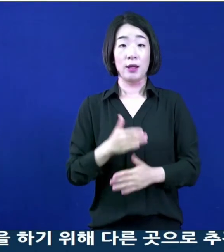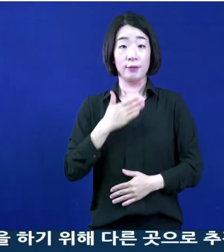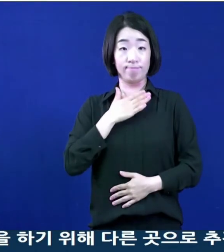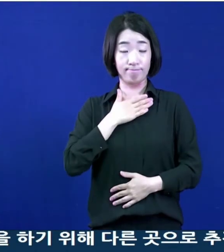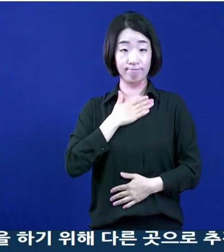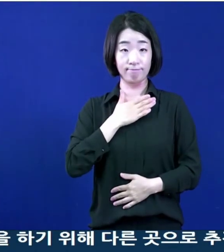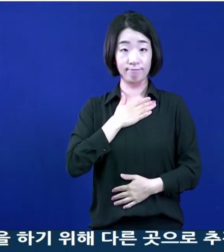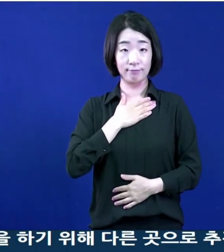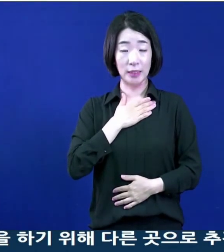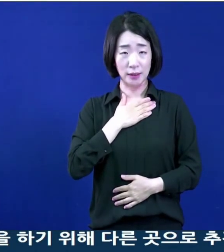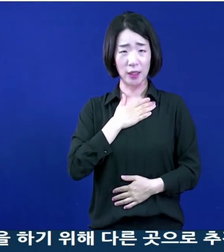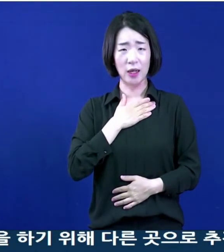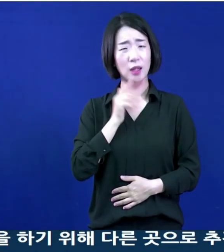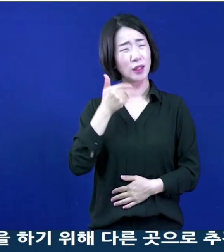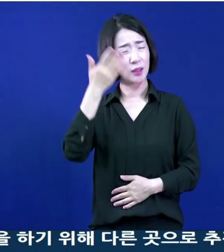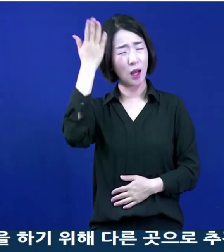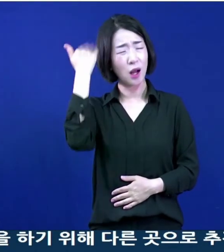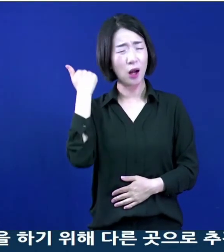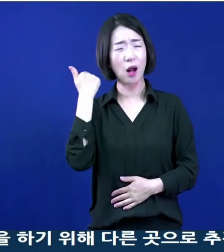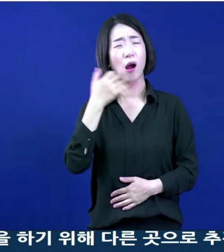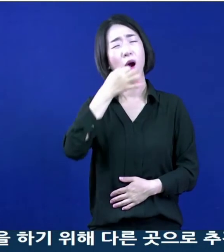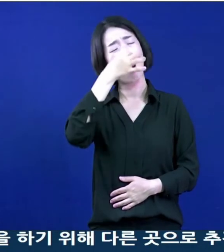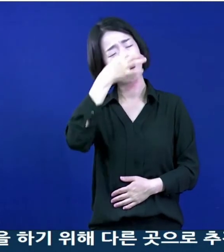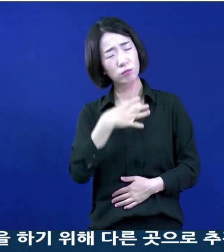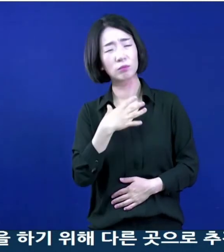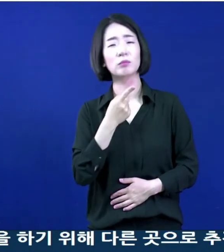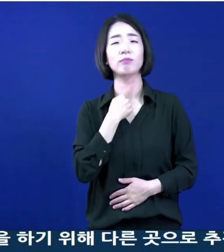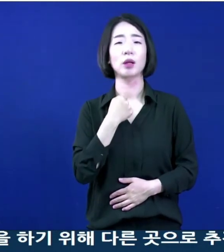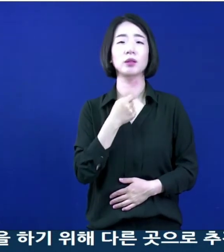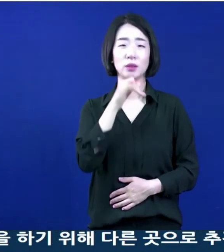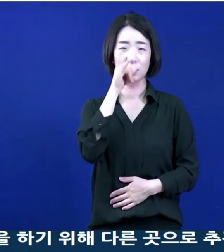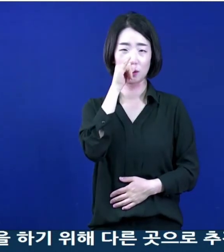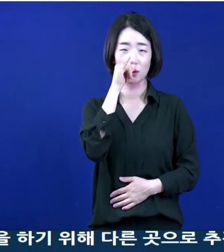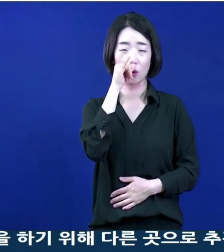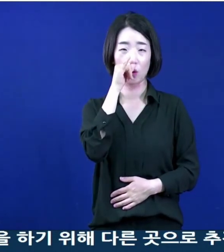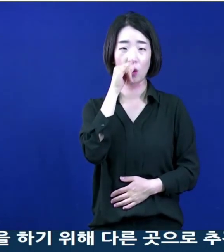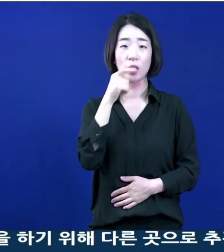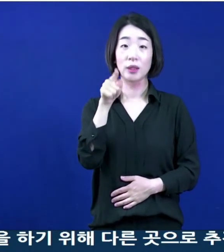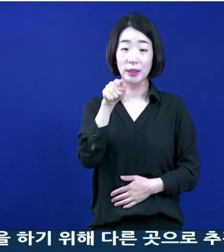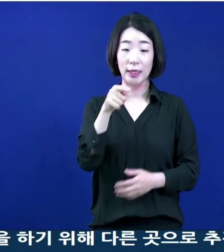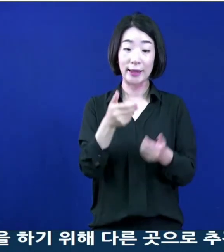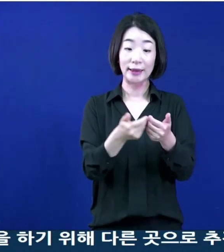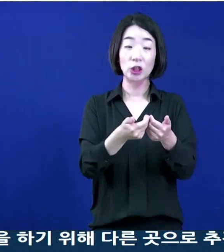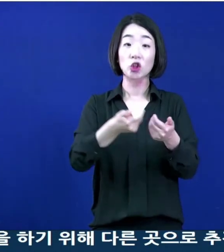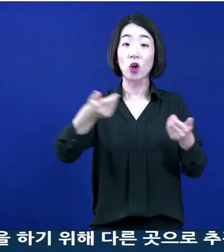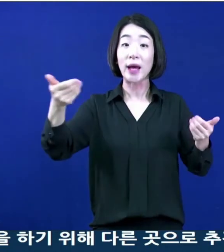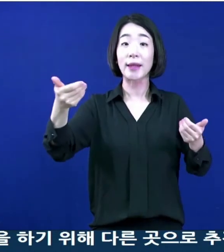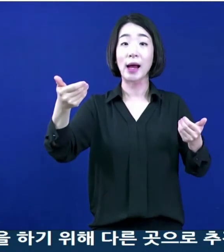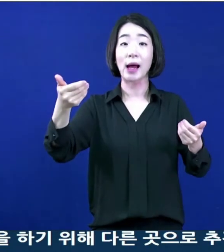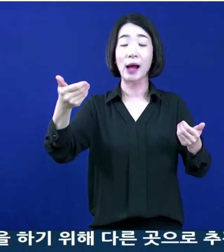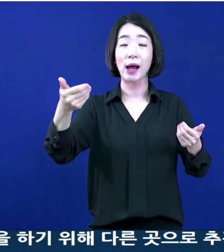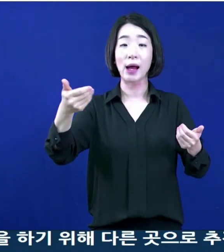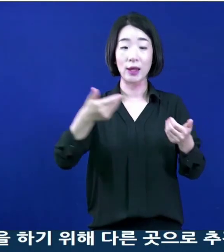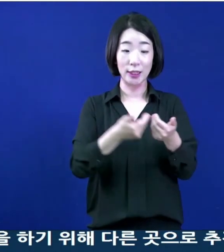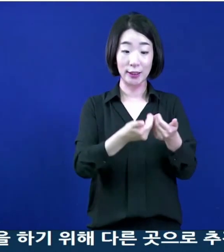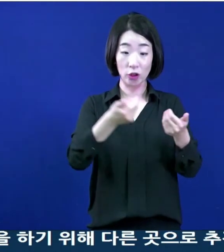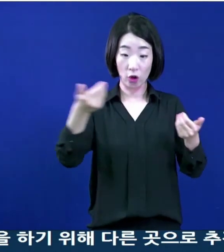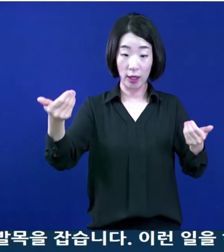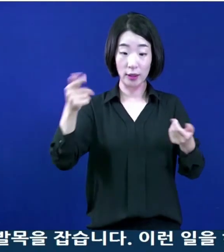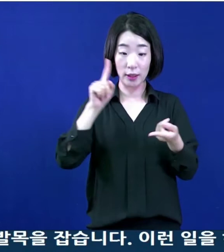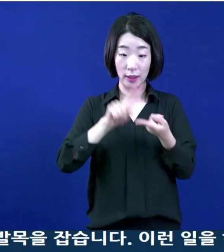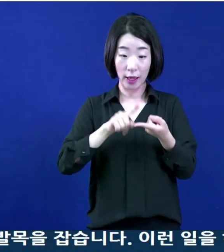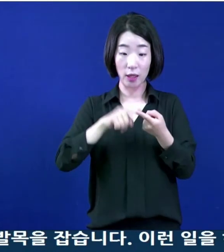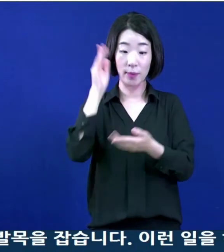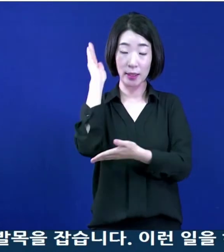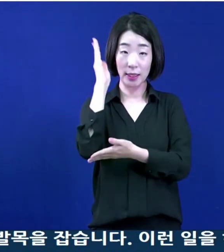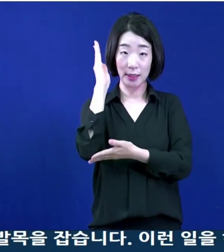그 곤혹을 치른 적이 있었습니다. 이게 이제 성경에 보면요, 떠나야 된다는 메시지가 나와요. 이게 오늘 바울도 이런 메시지인데, 떠나야